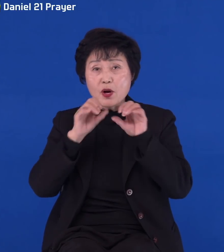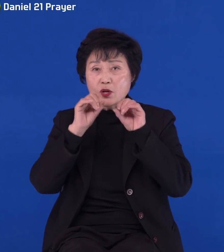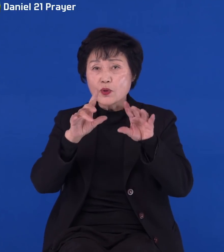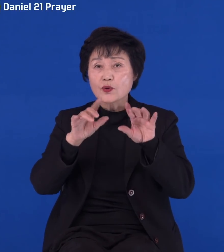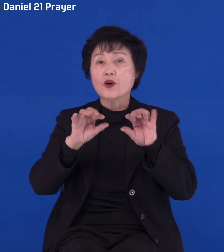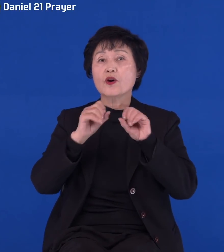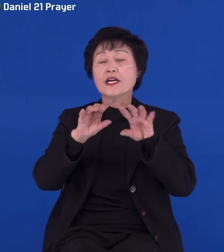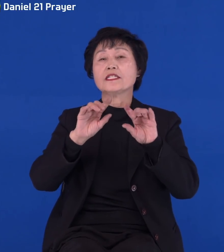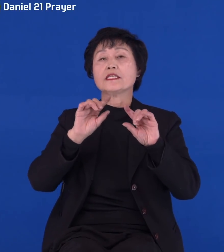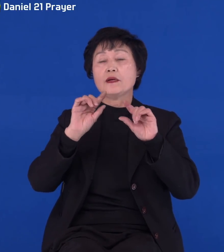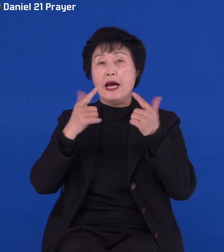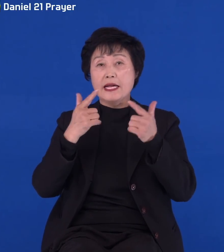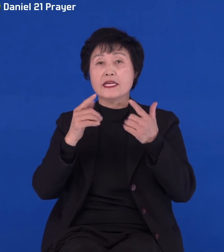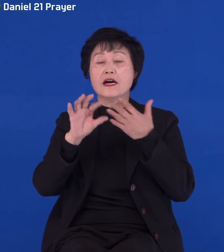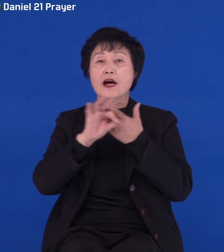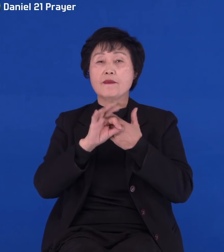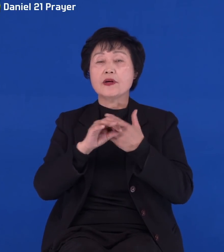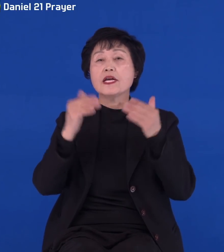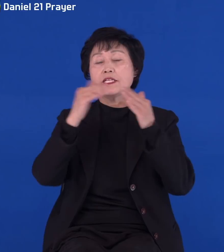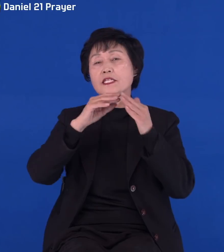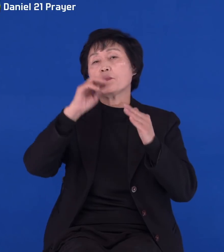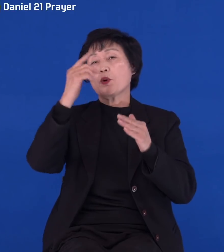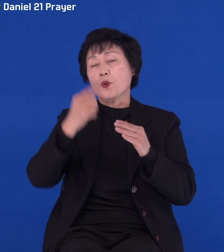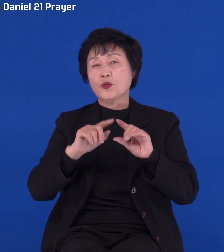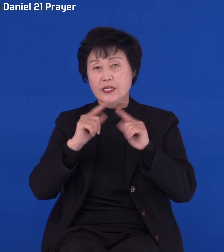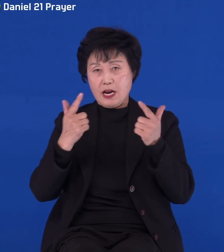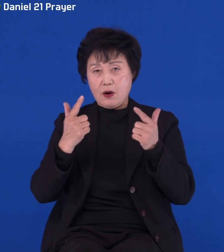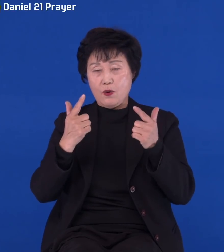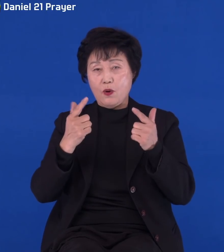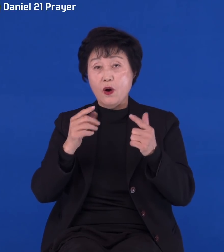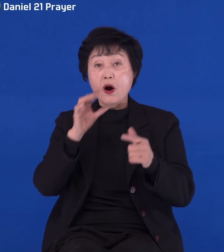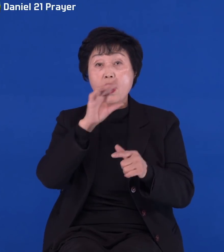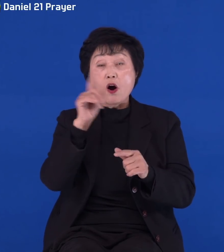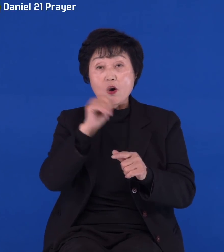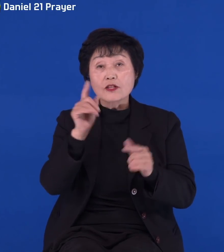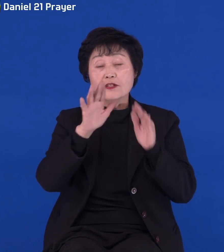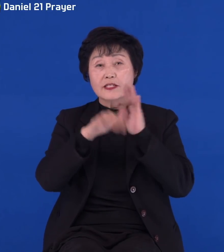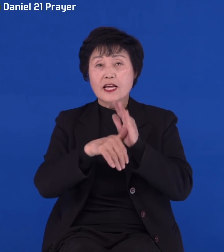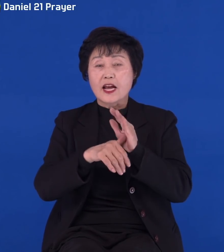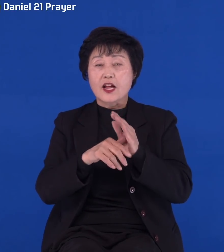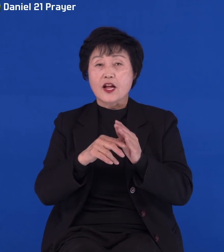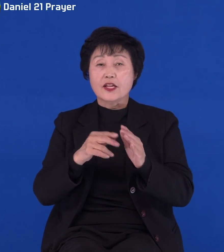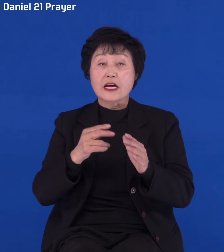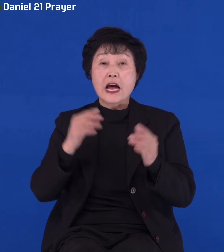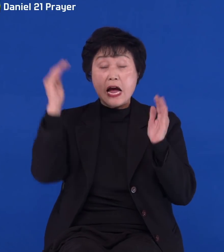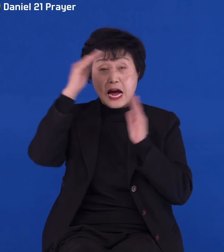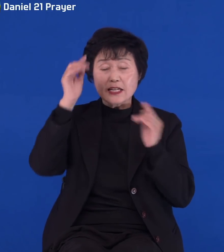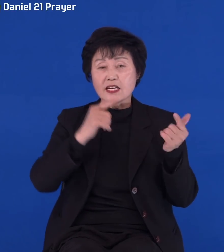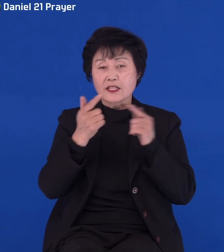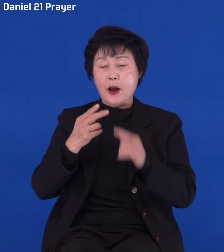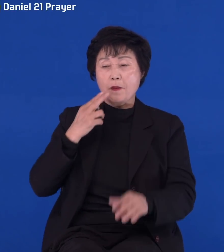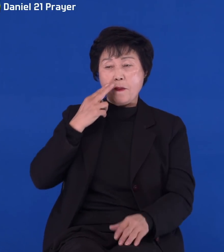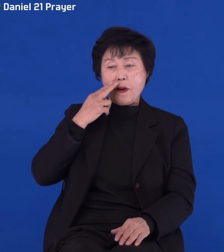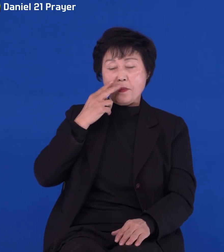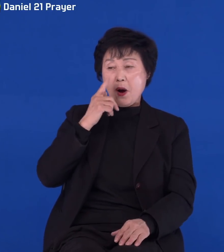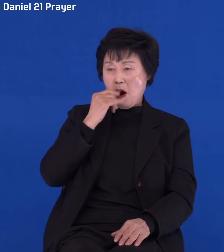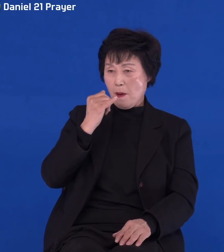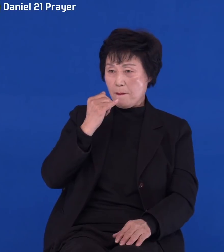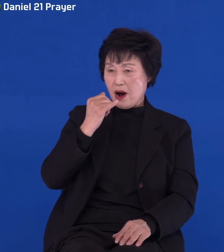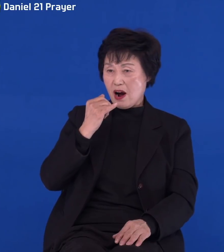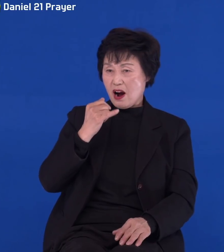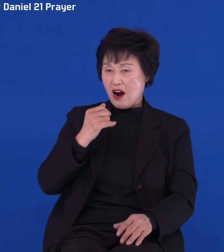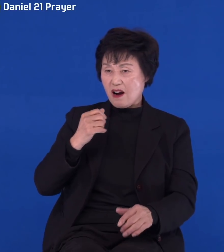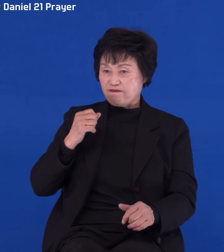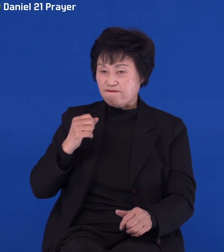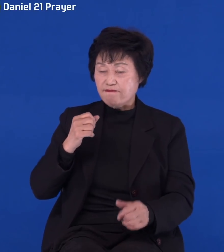때로는 중고등생들이 어머니 앞에서 담배를 피우면서 모욕적인 말을 할지라도 그들을 축복하며 하나님께 감사를 드렸던 어머님을